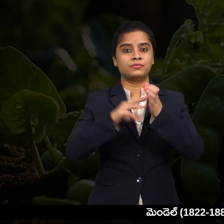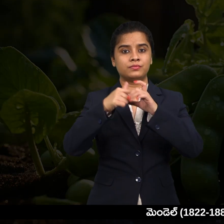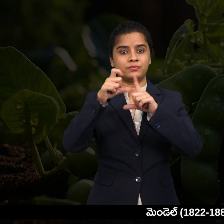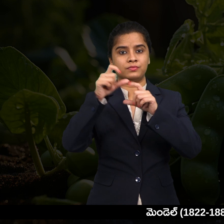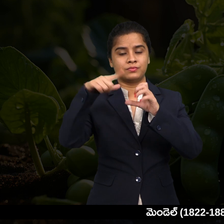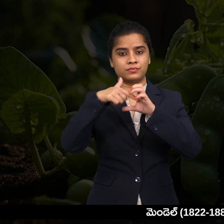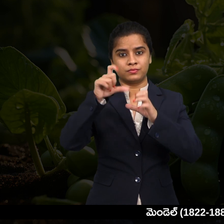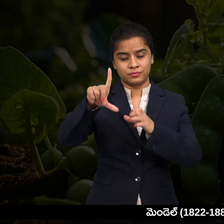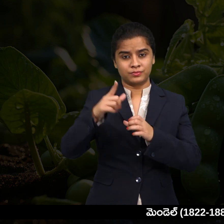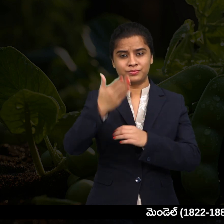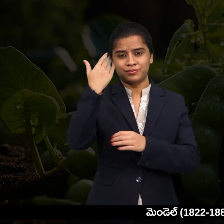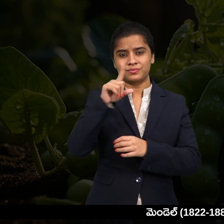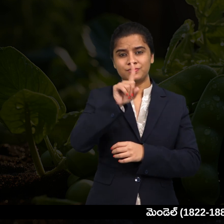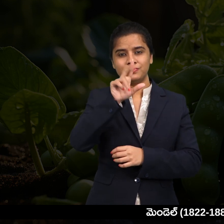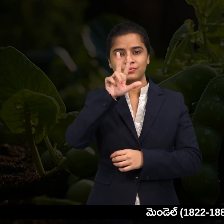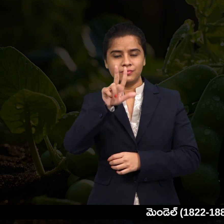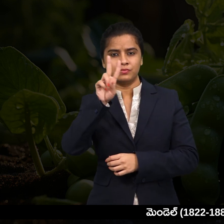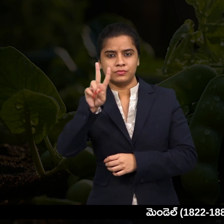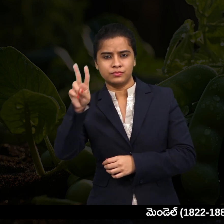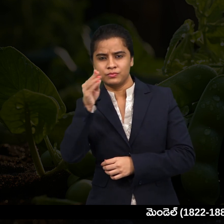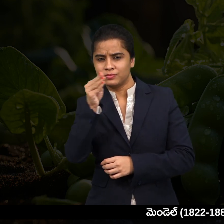మెండల్ 1822 నుండి